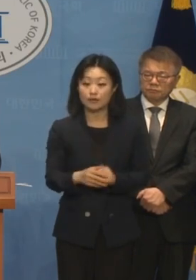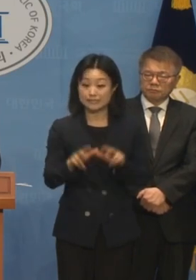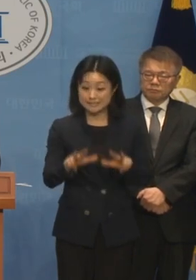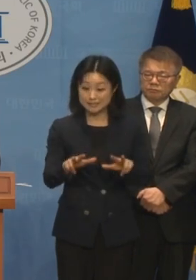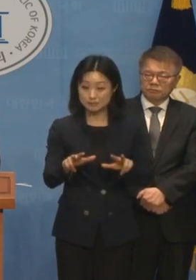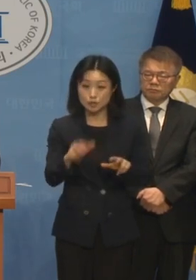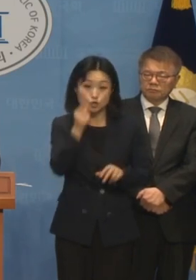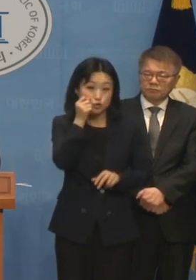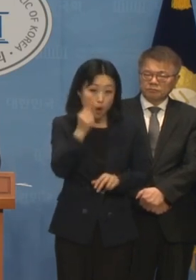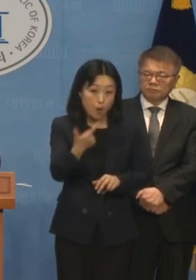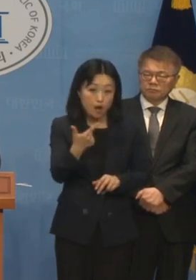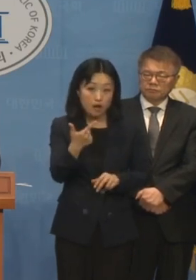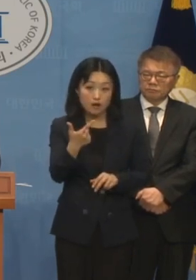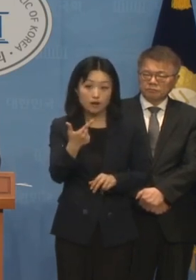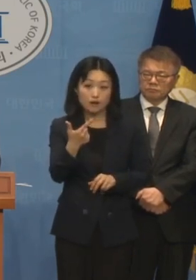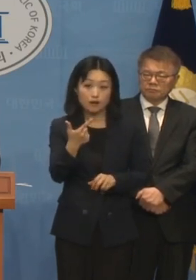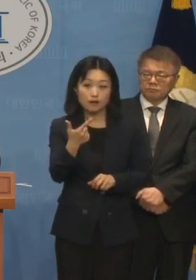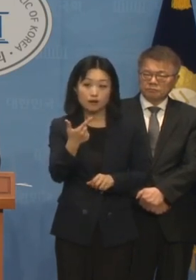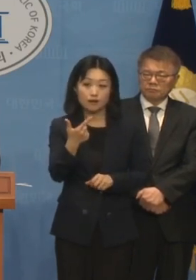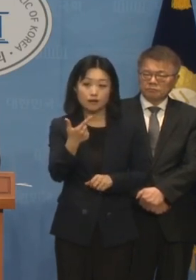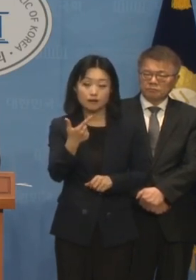현재 6개월